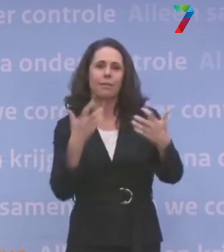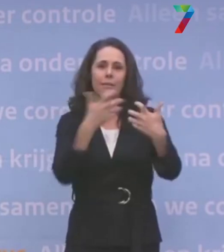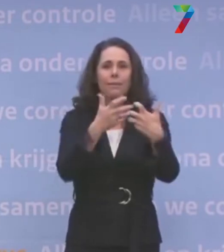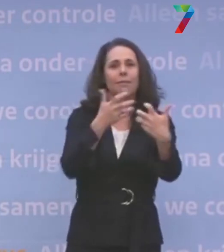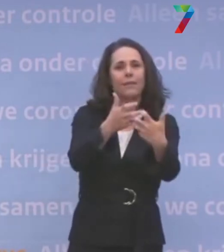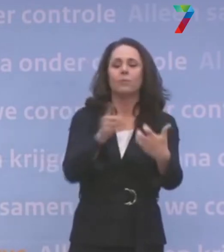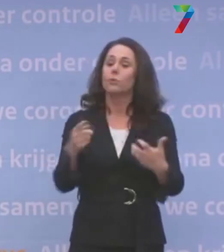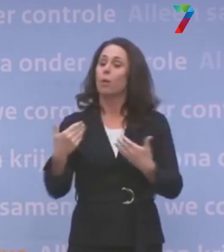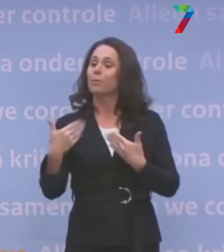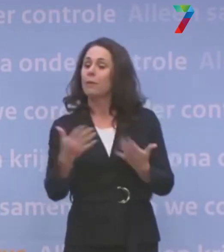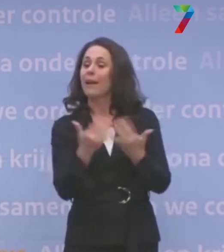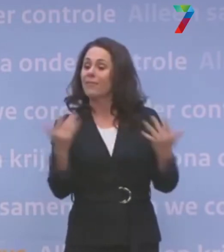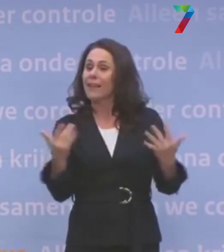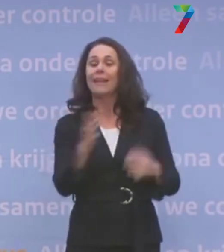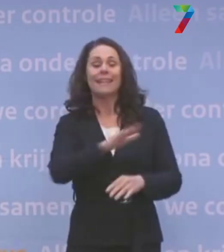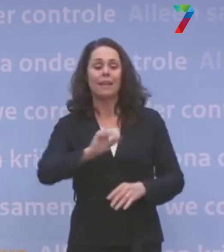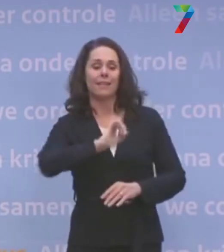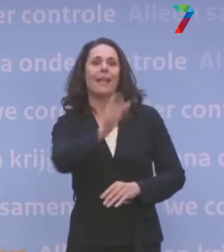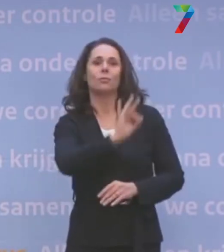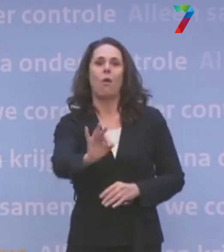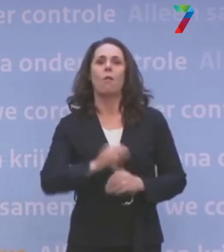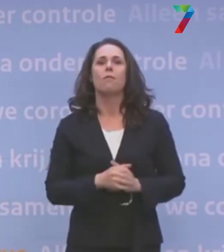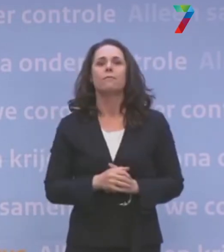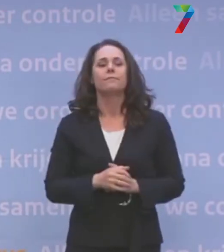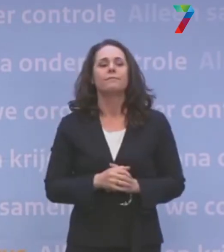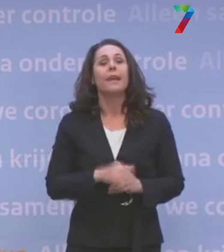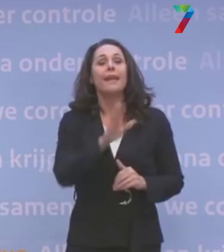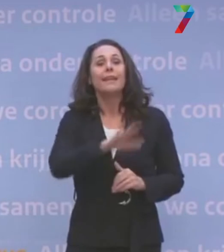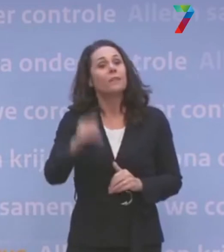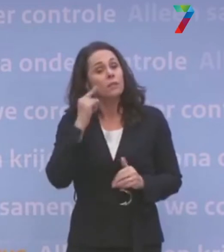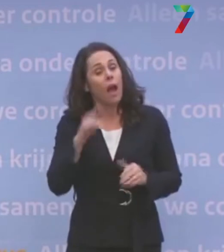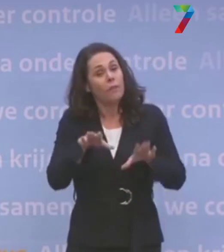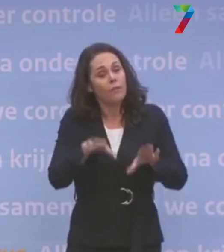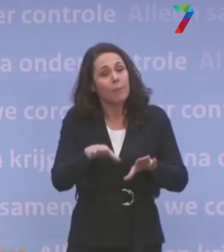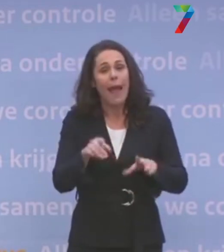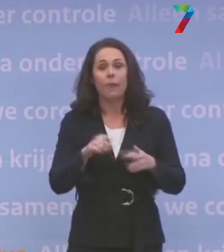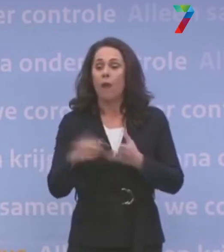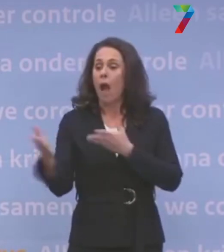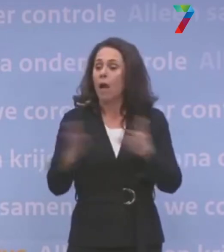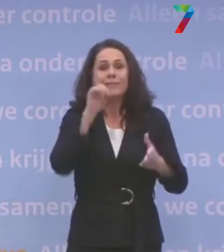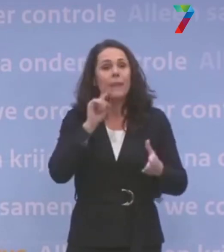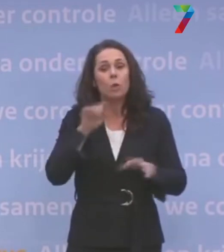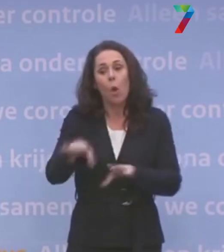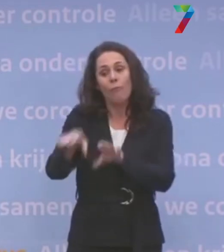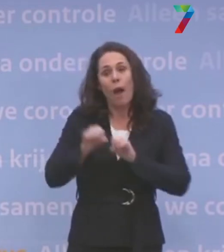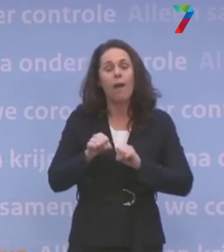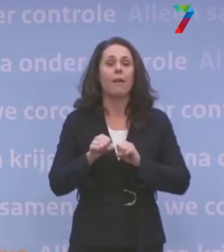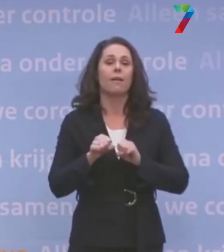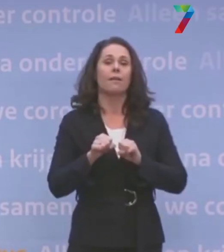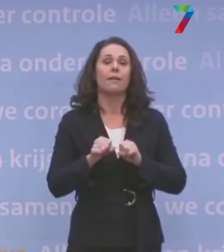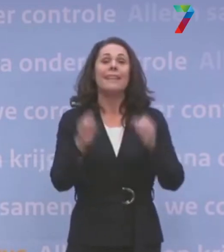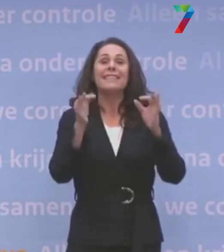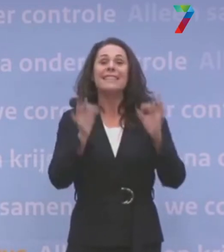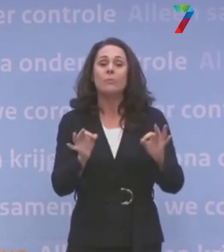dat kinderen naar school gaan. De kinderdagverblijven, de gastouderopvang en het speciaal onderwijs in